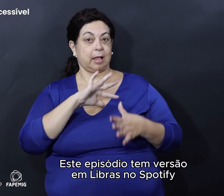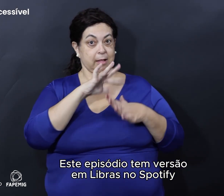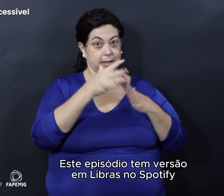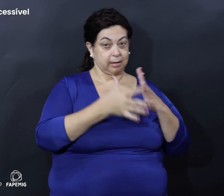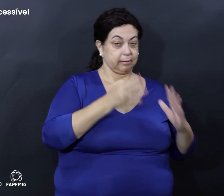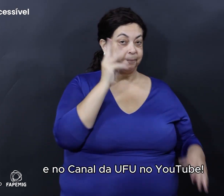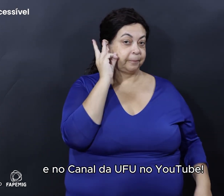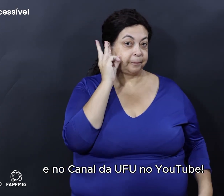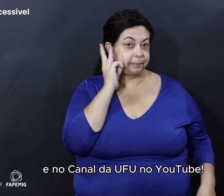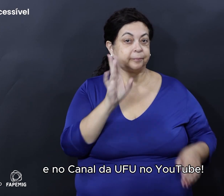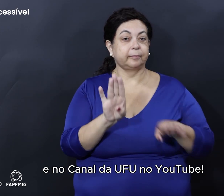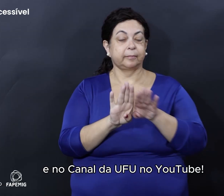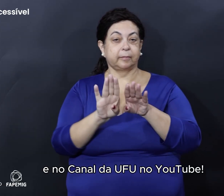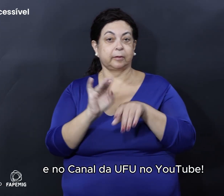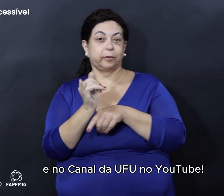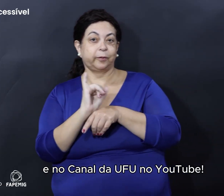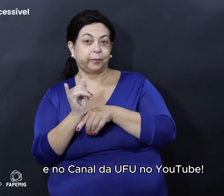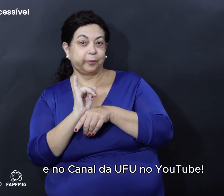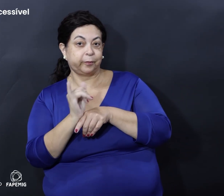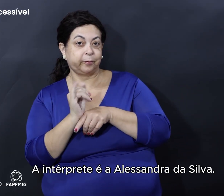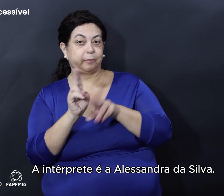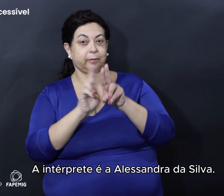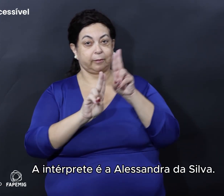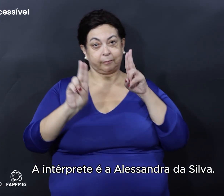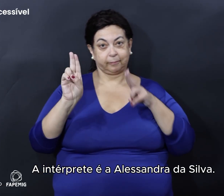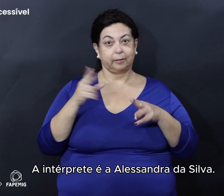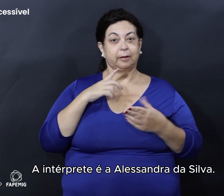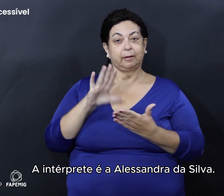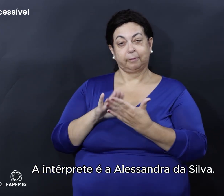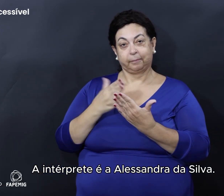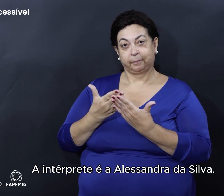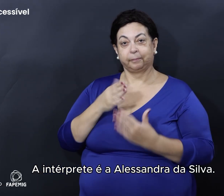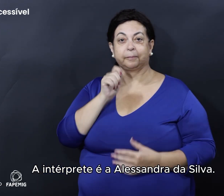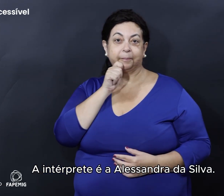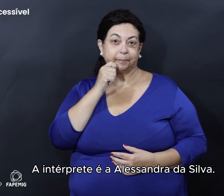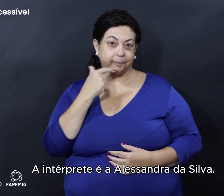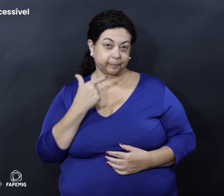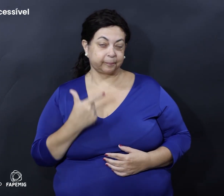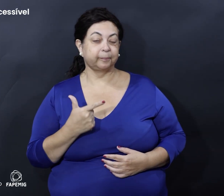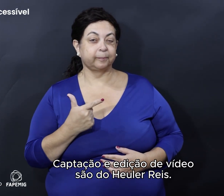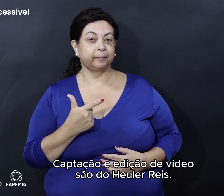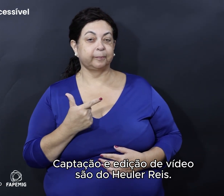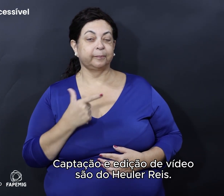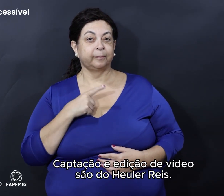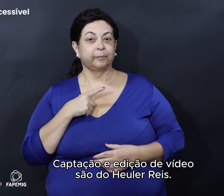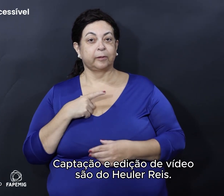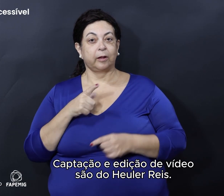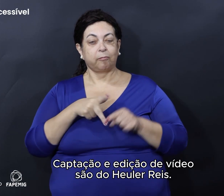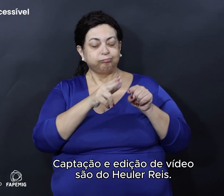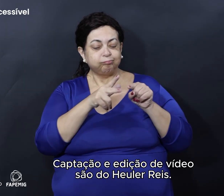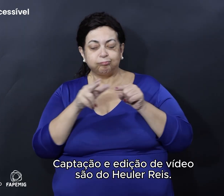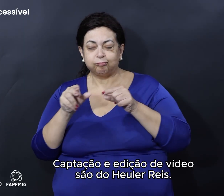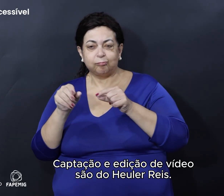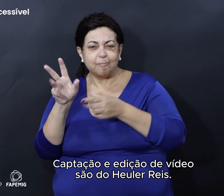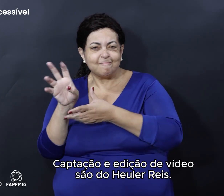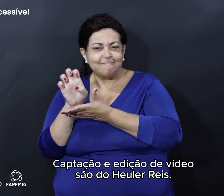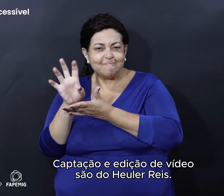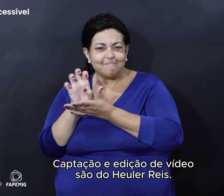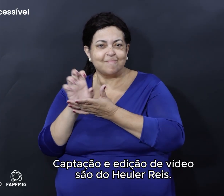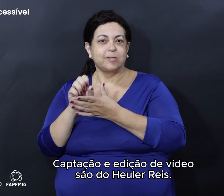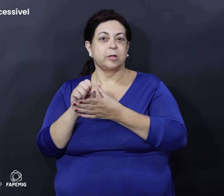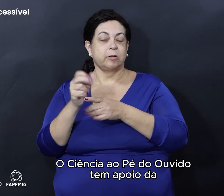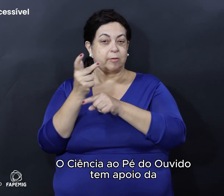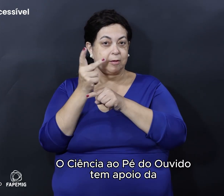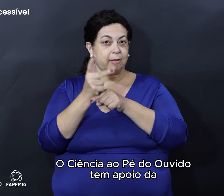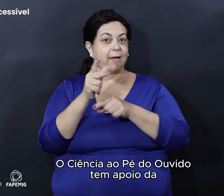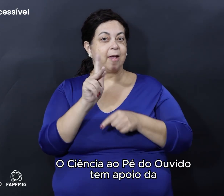no Spotify e no canal da UFO no YouTube. A intérprete é a Alessandra da Silva. Captação e edição de vídeo são do Euler